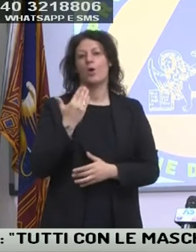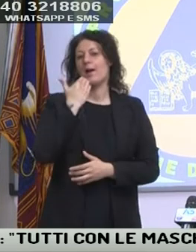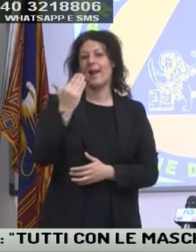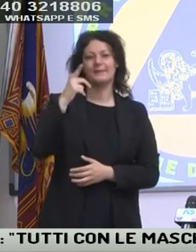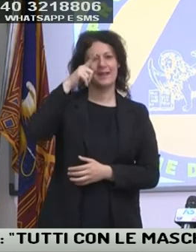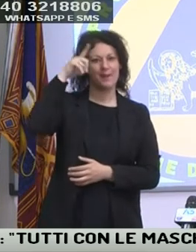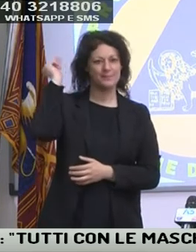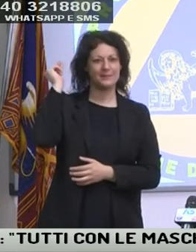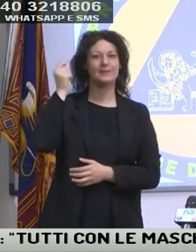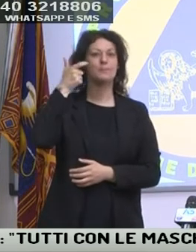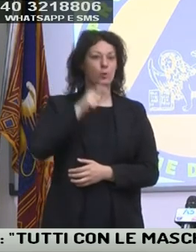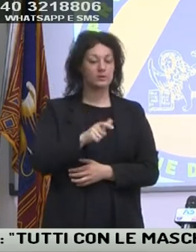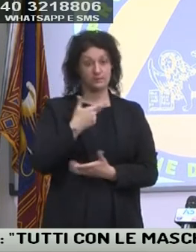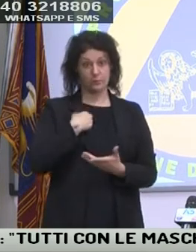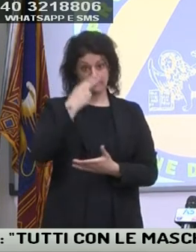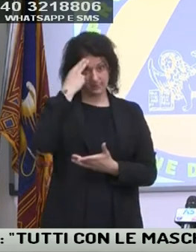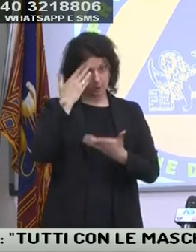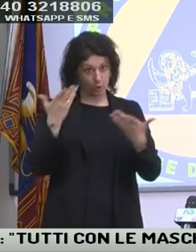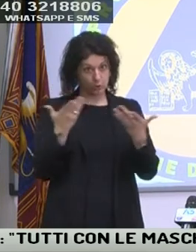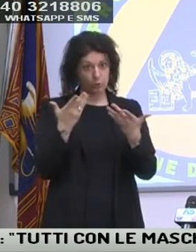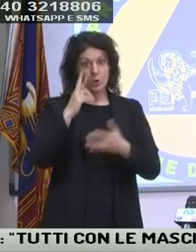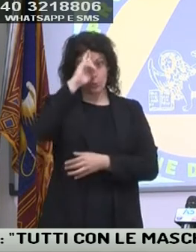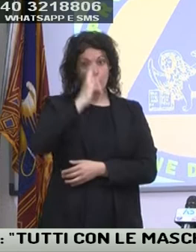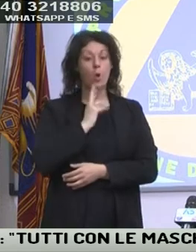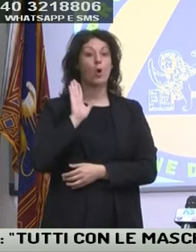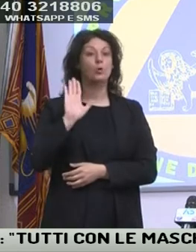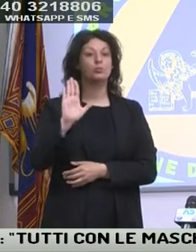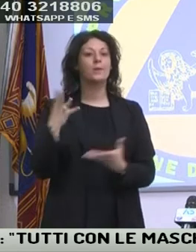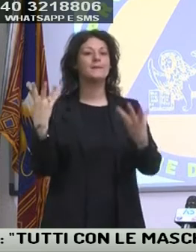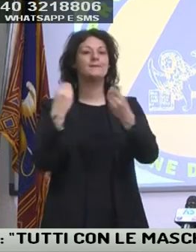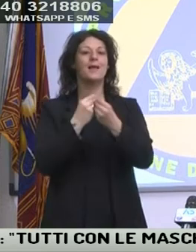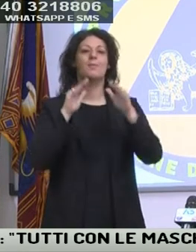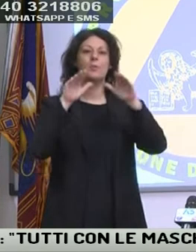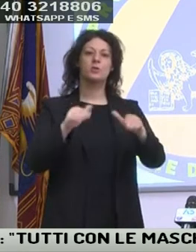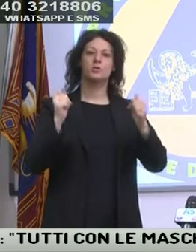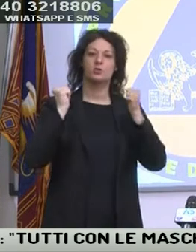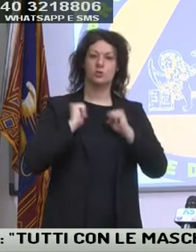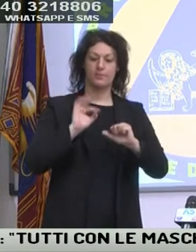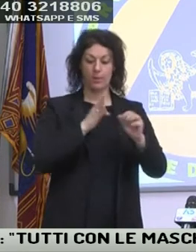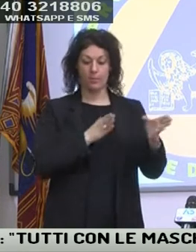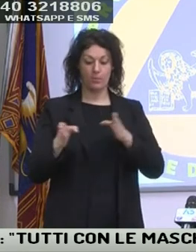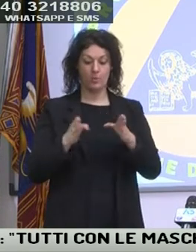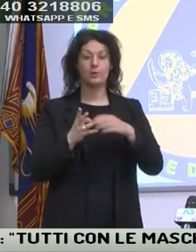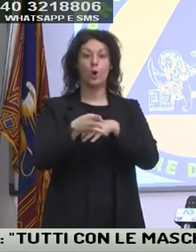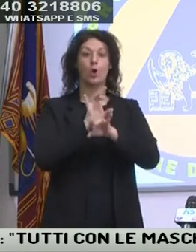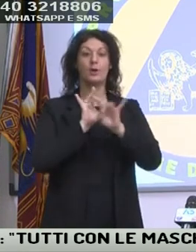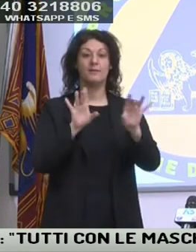ma ricordiamo il ruolo degli alpini che hanno avuto con la Protezione Civile, con il tema dell'emergenza coronavirus e tutto